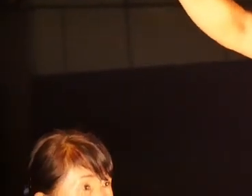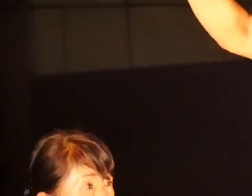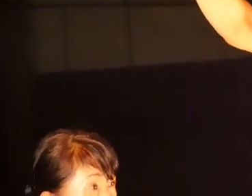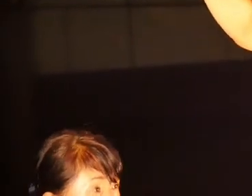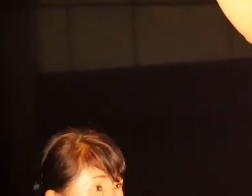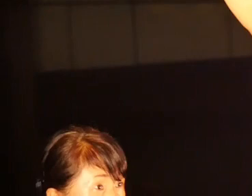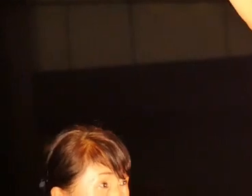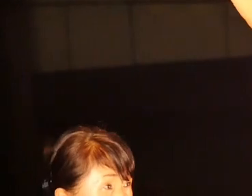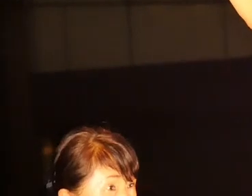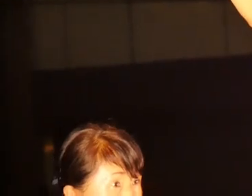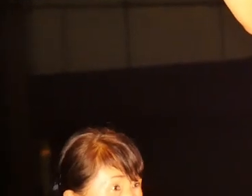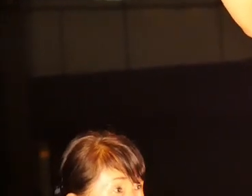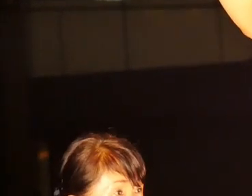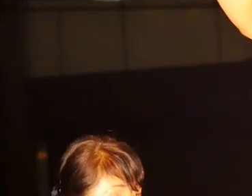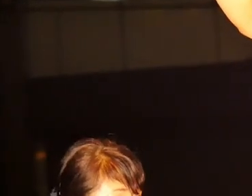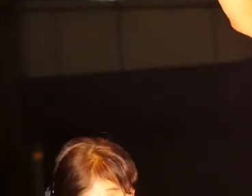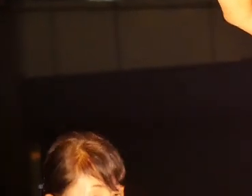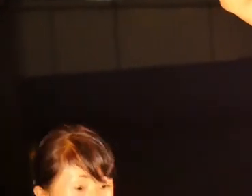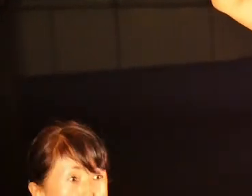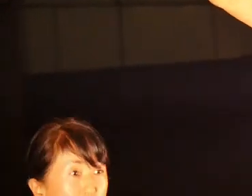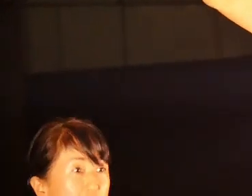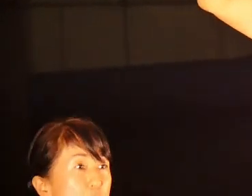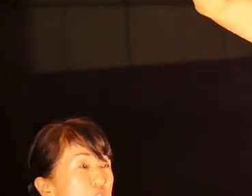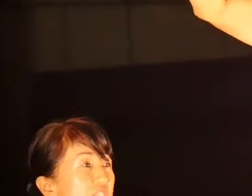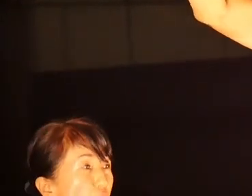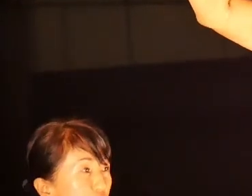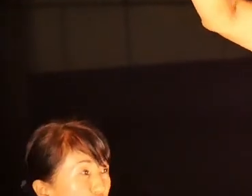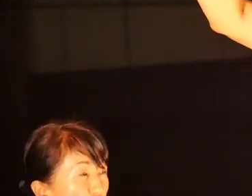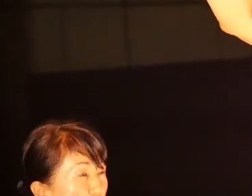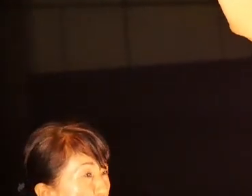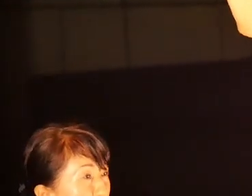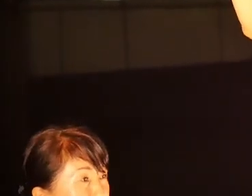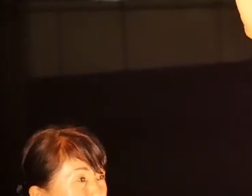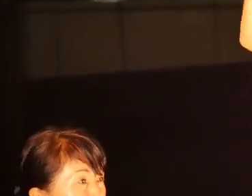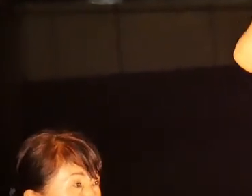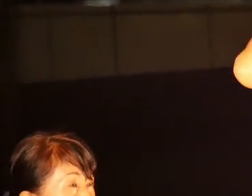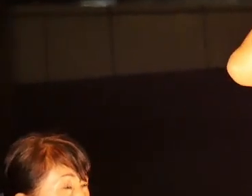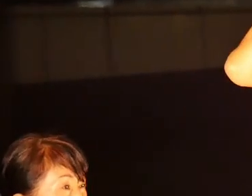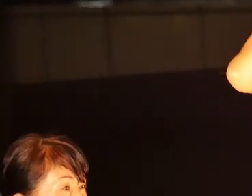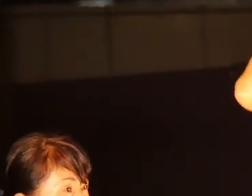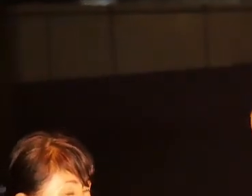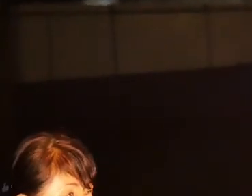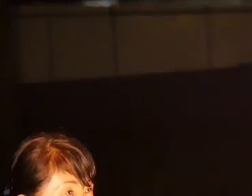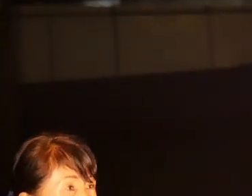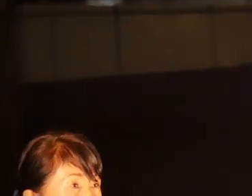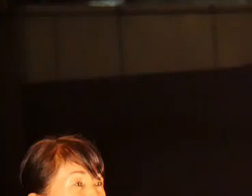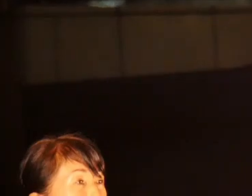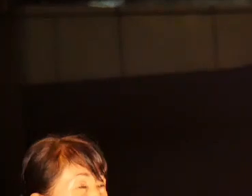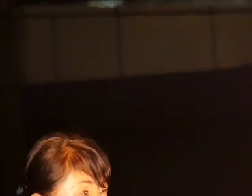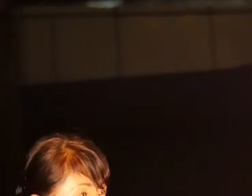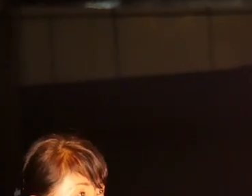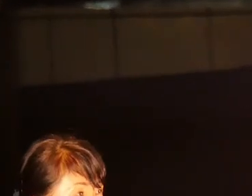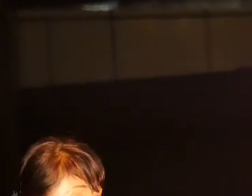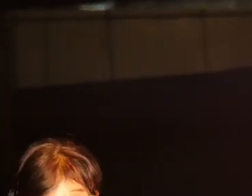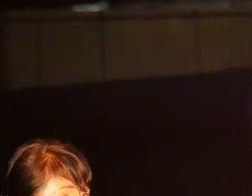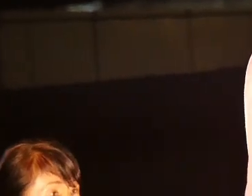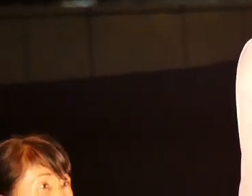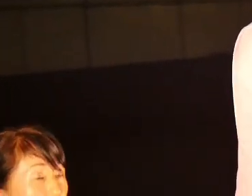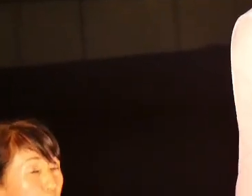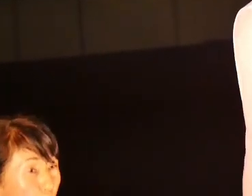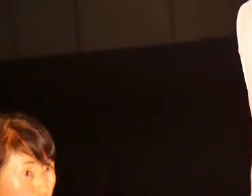ただくというお話をしているだけです。最高税率を引き上げます。例えばですけれども